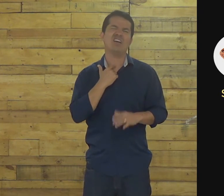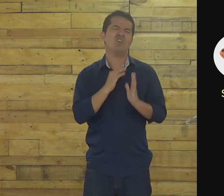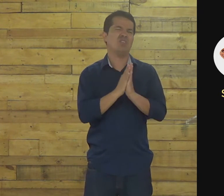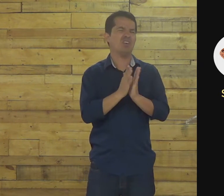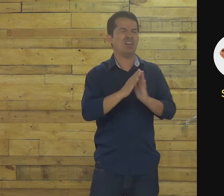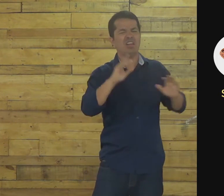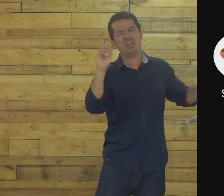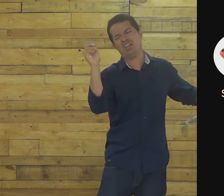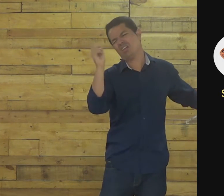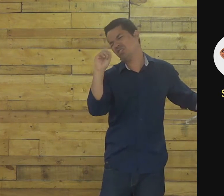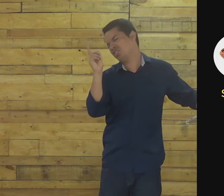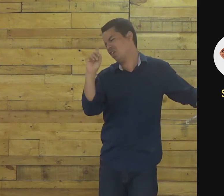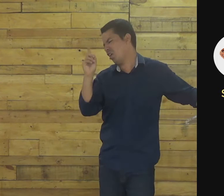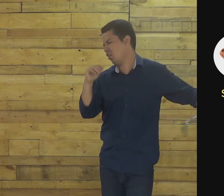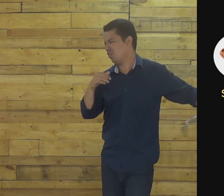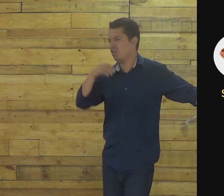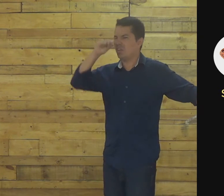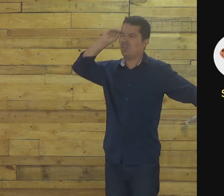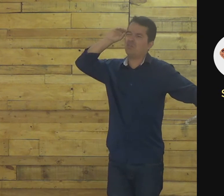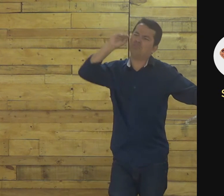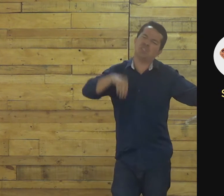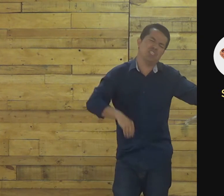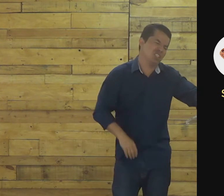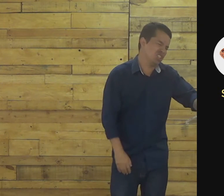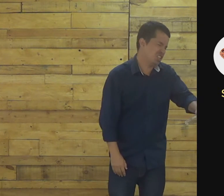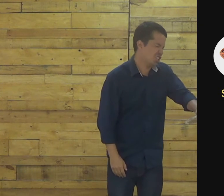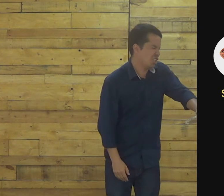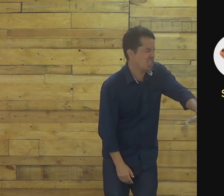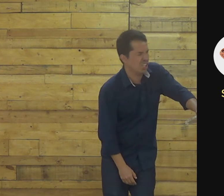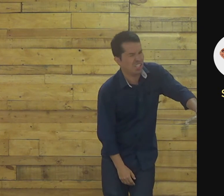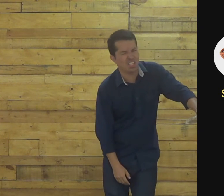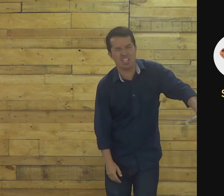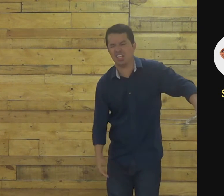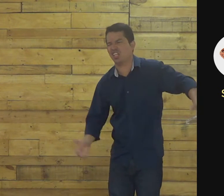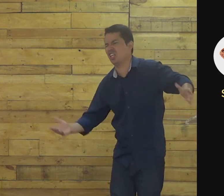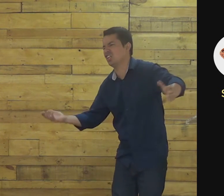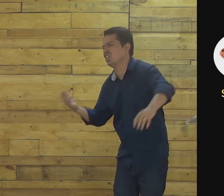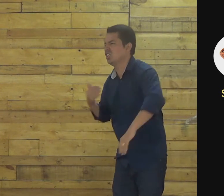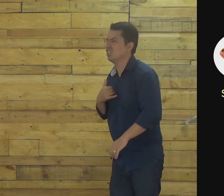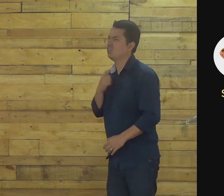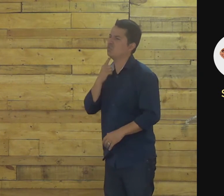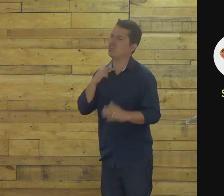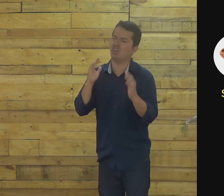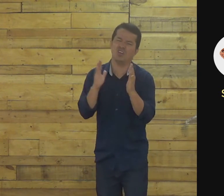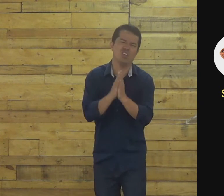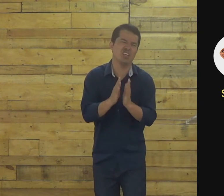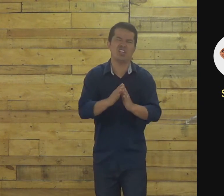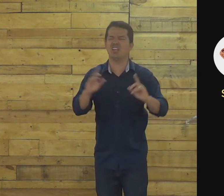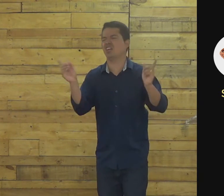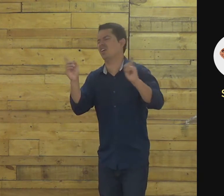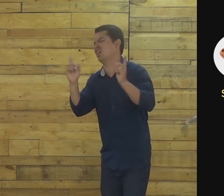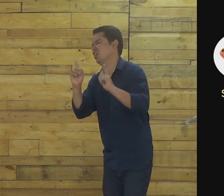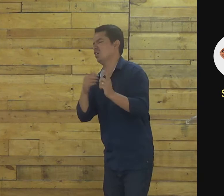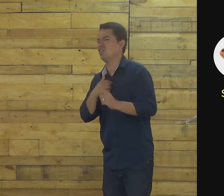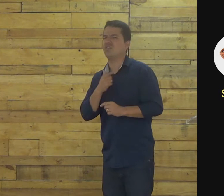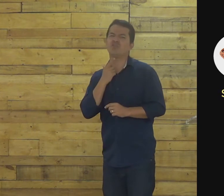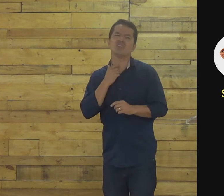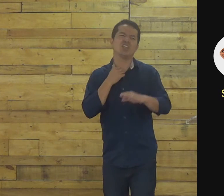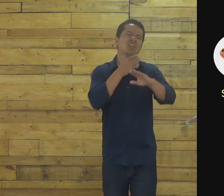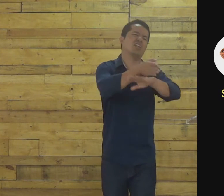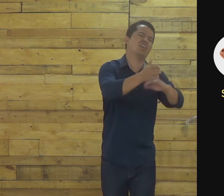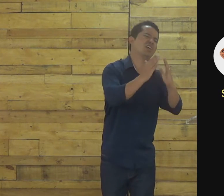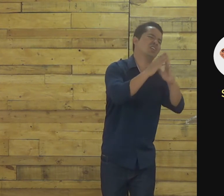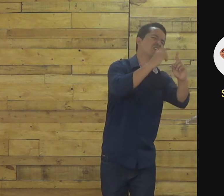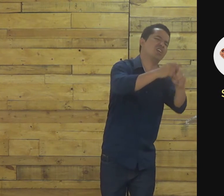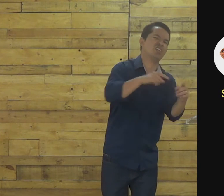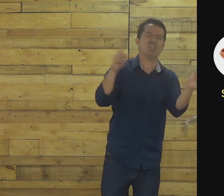Sabe? Ah, pastor, tem com preguiça de orar, sabe? Uma preguiça.